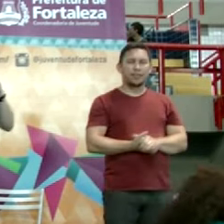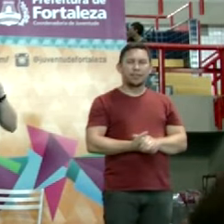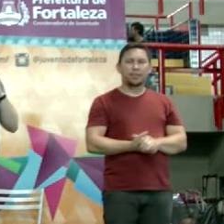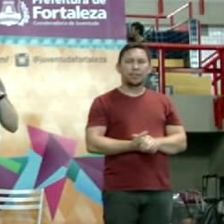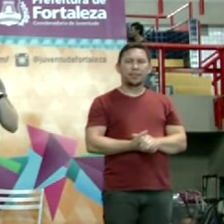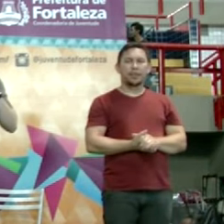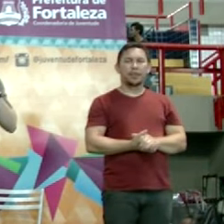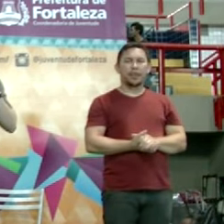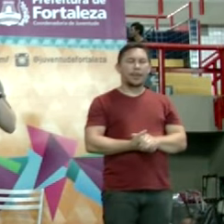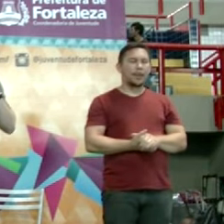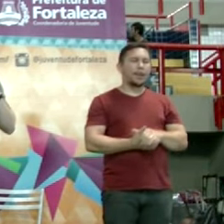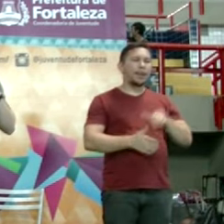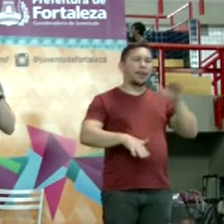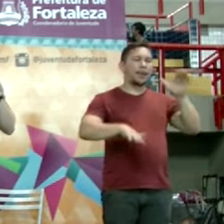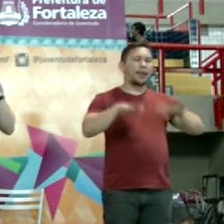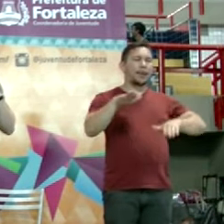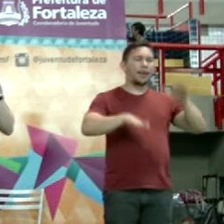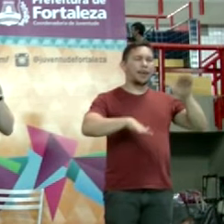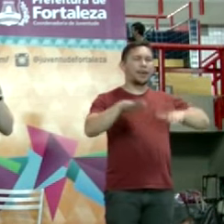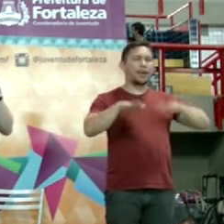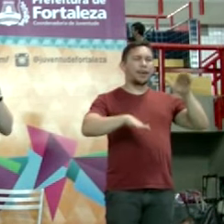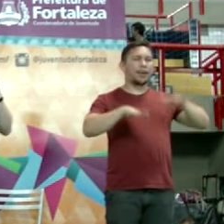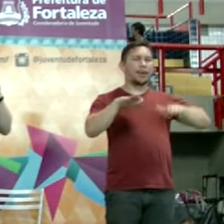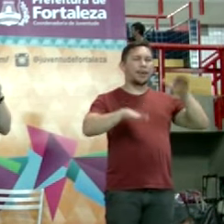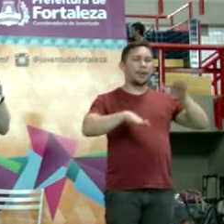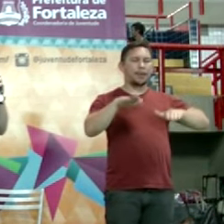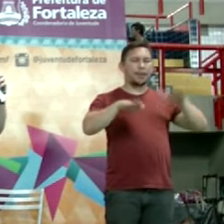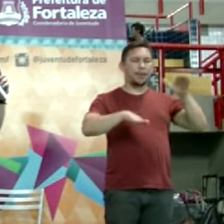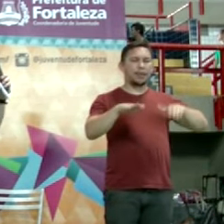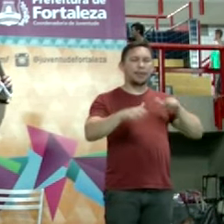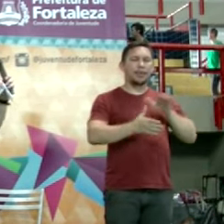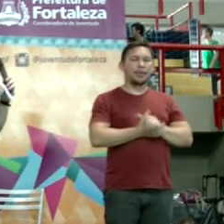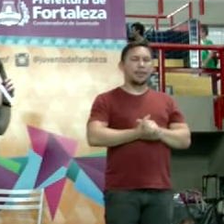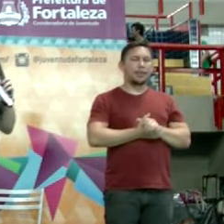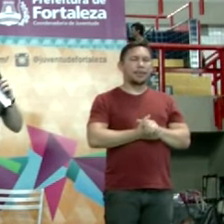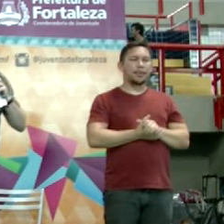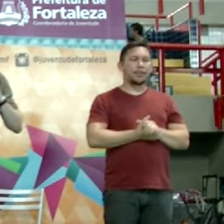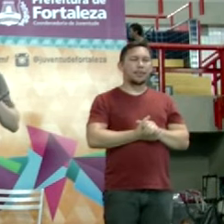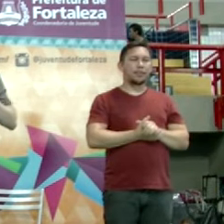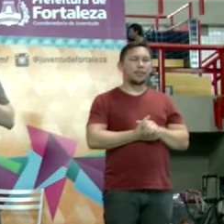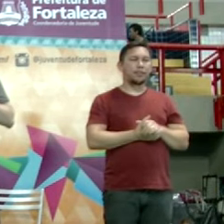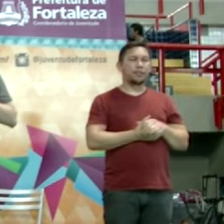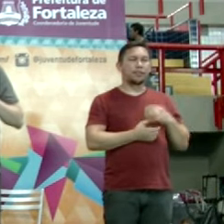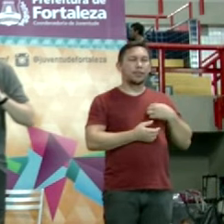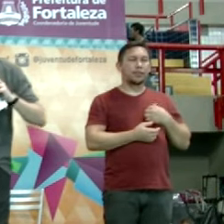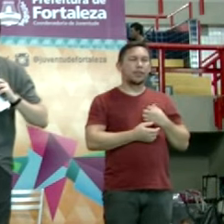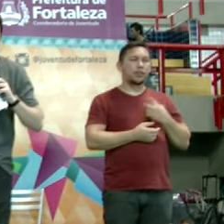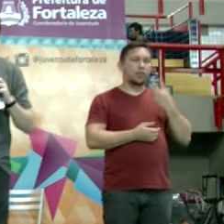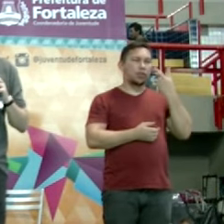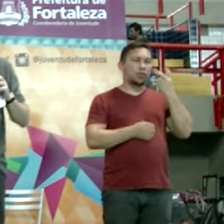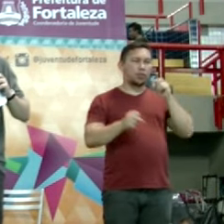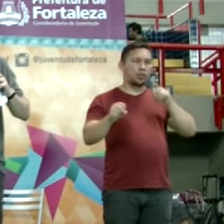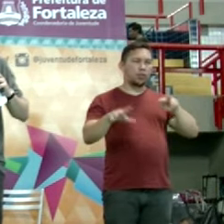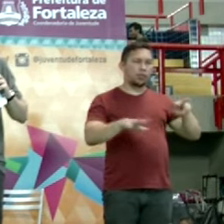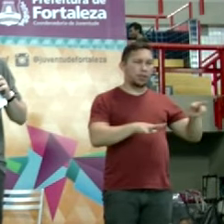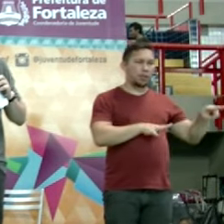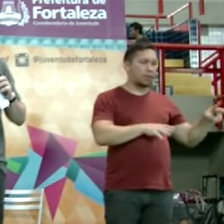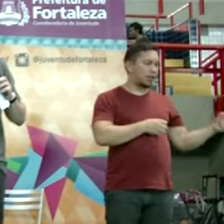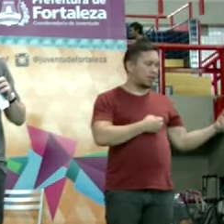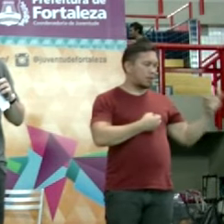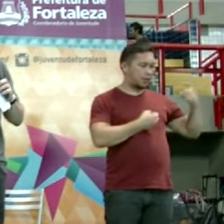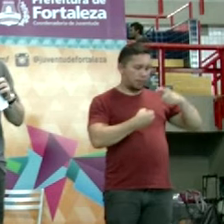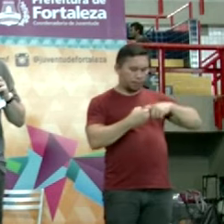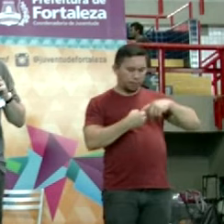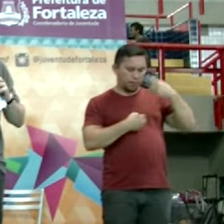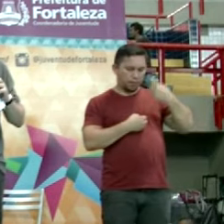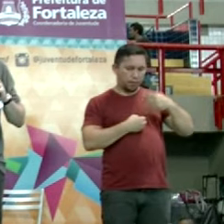às vezes eu tô. Tem duas semanas que eu voltei para a academia, estava precisando, não é nem uma questão de. É